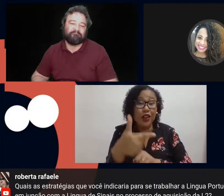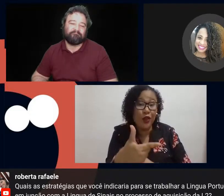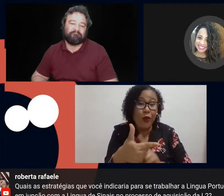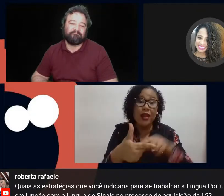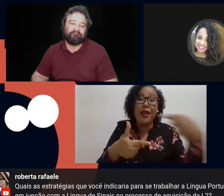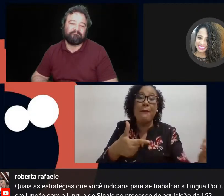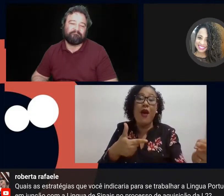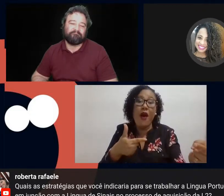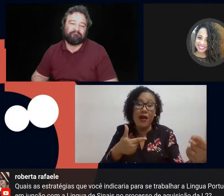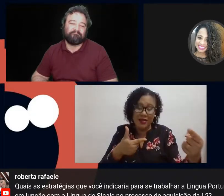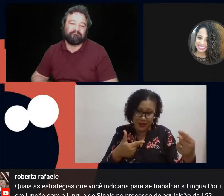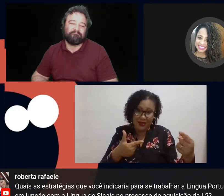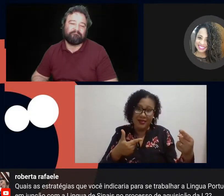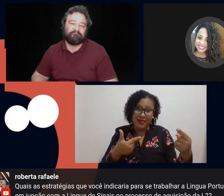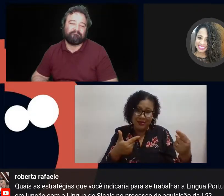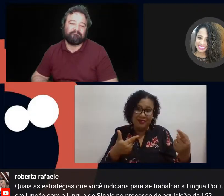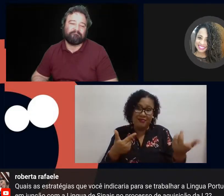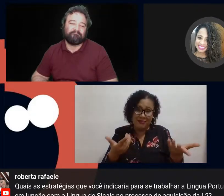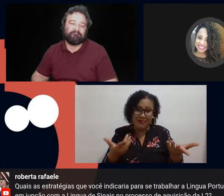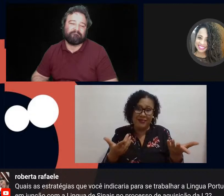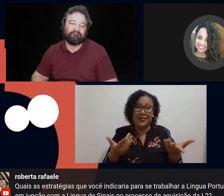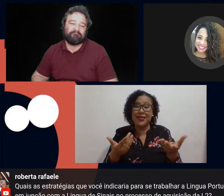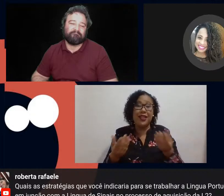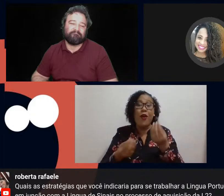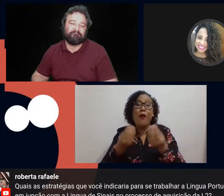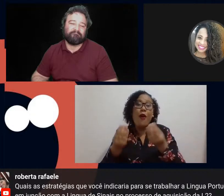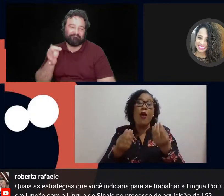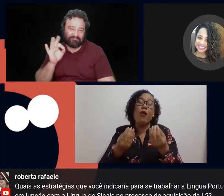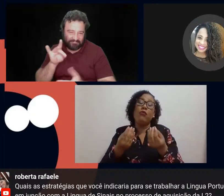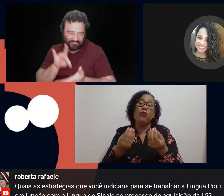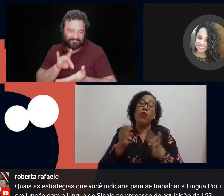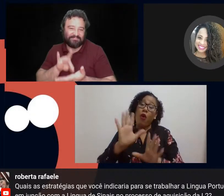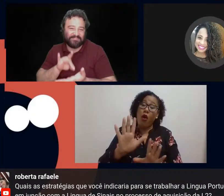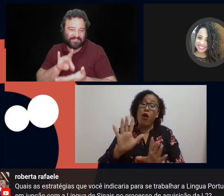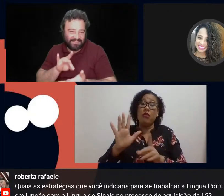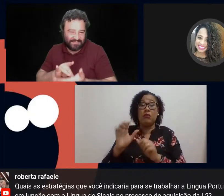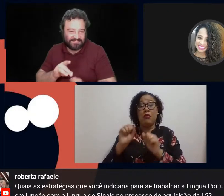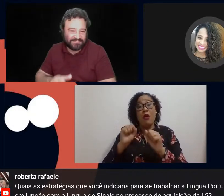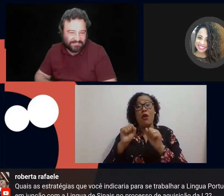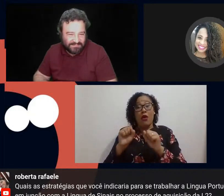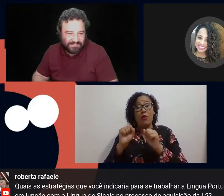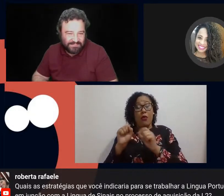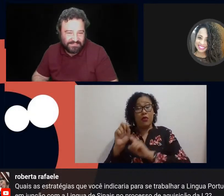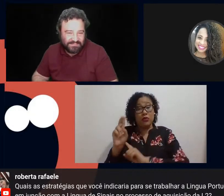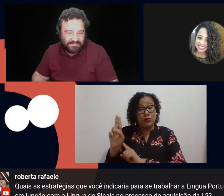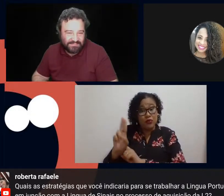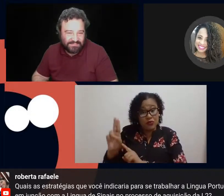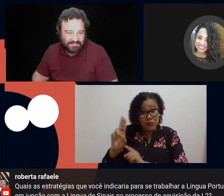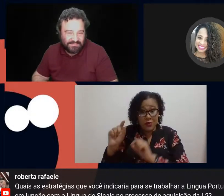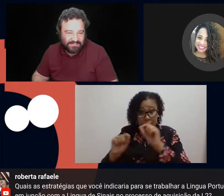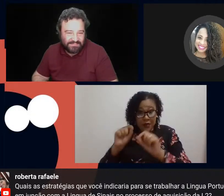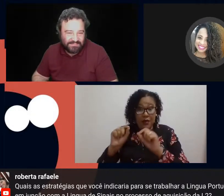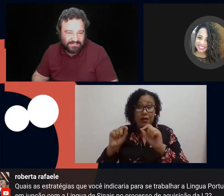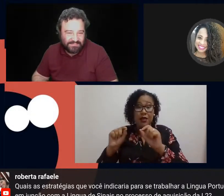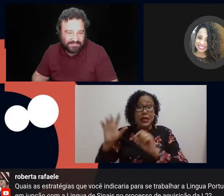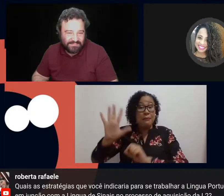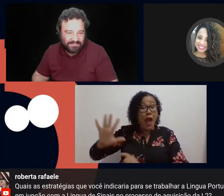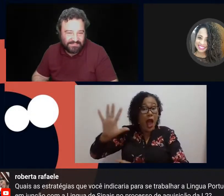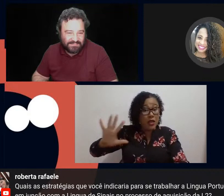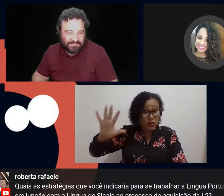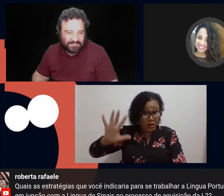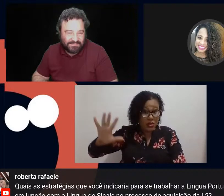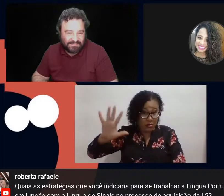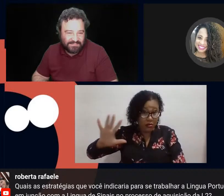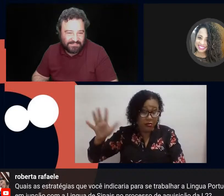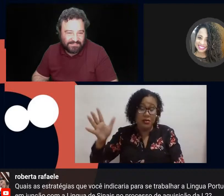dos sinais já adquirida, então a segunda língua vai ser um gatilho para ela conseguir ter esse aprendizado. Ah, pode ainda, por